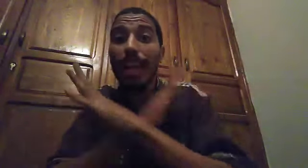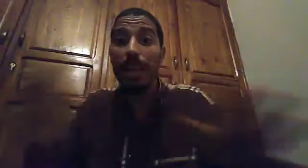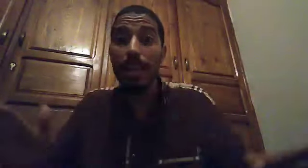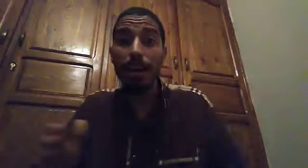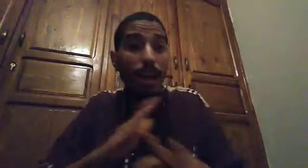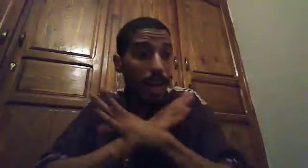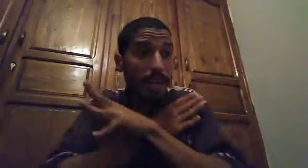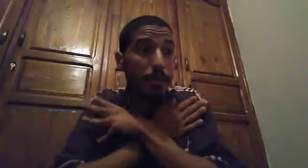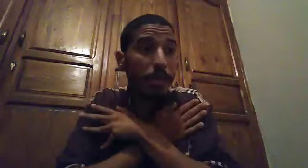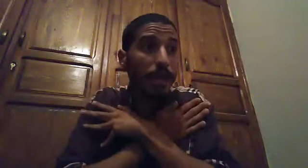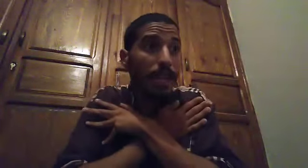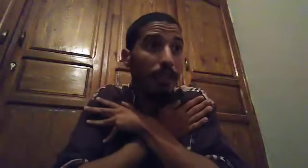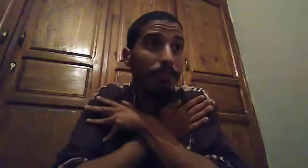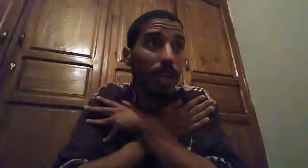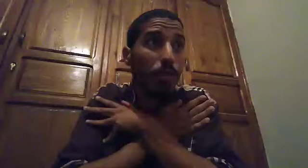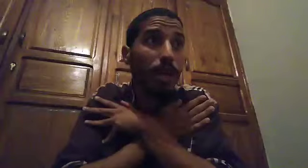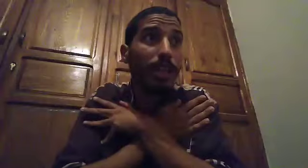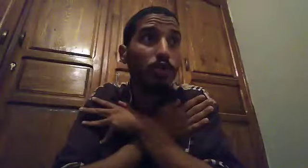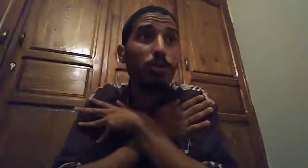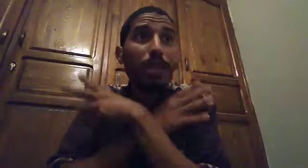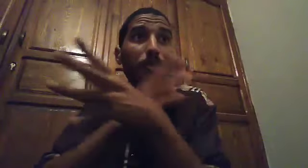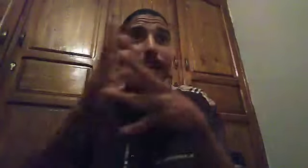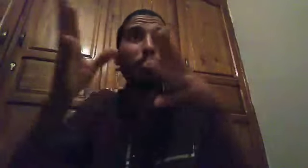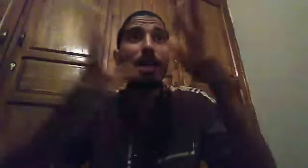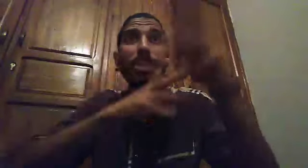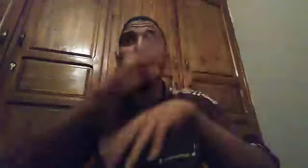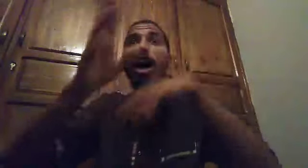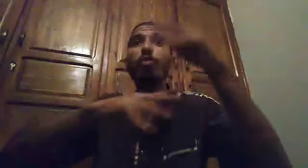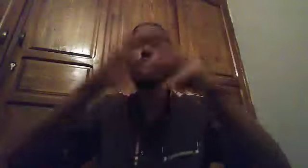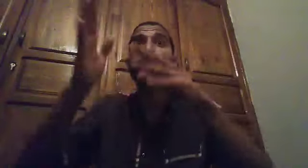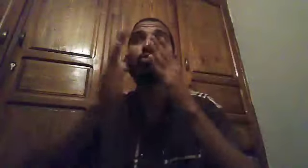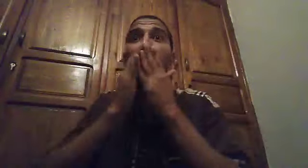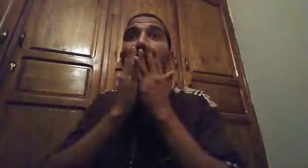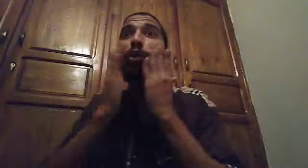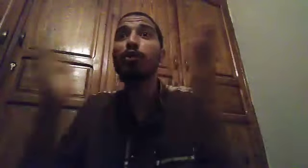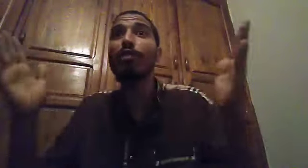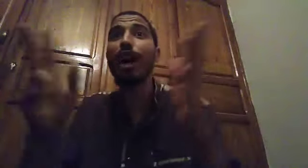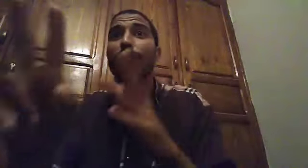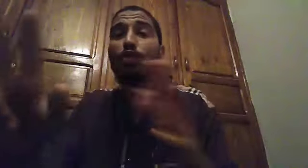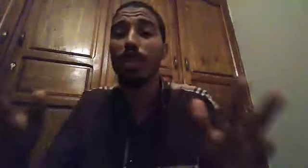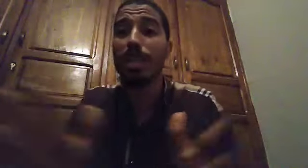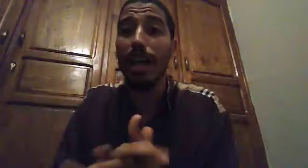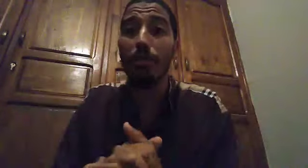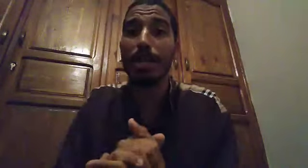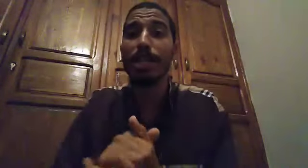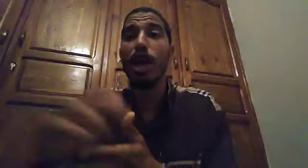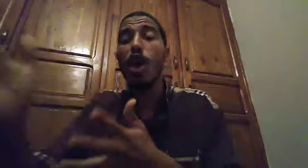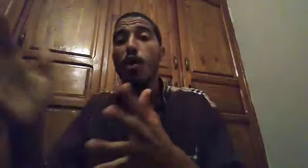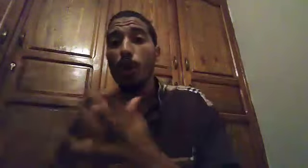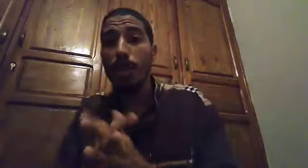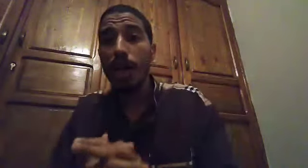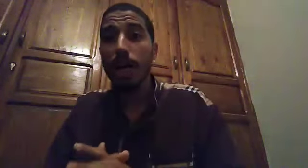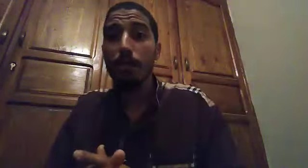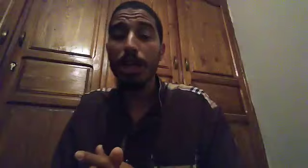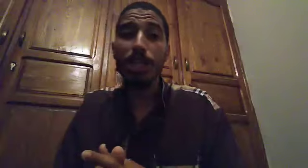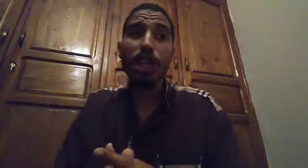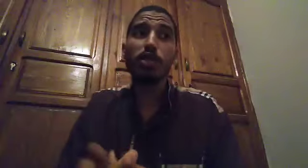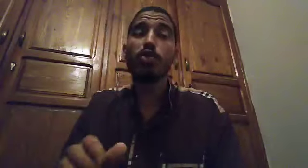قتاليه انا هذه بالنسبه لي افضل مباراه للارجنتين بالرغم من ان ما كايناش مهاره وما كايناش متعه، وشفنا فقط فرصتان تاع البرازيل، وحده من ريتشارليسون